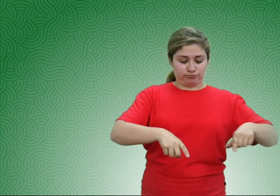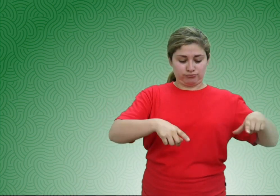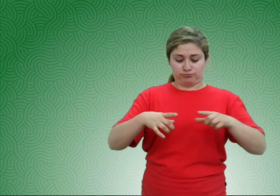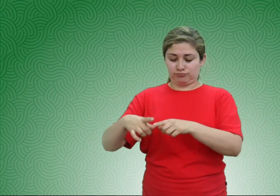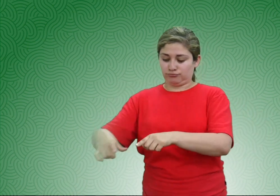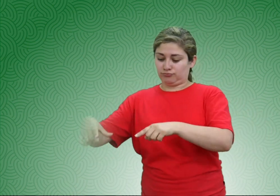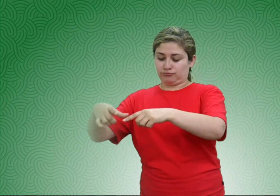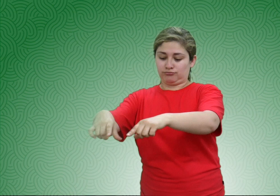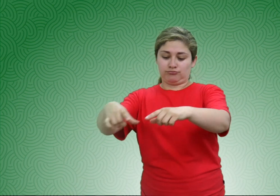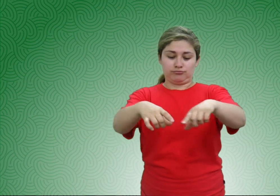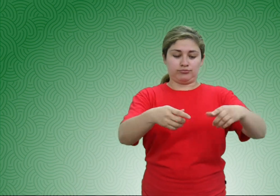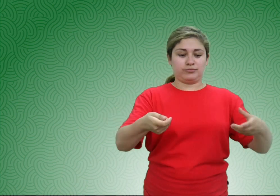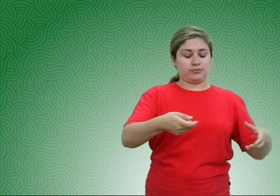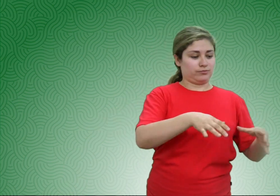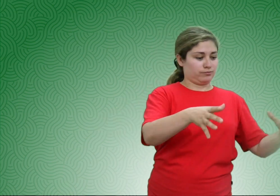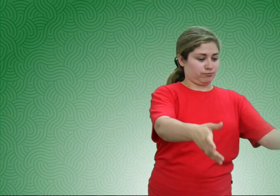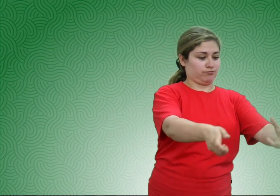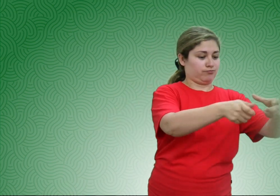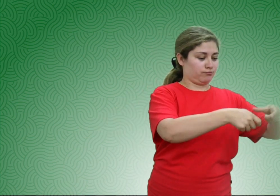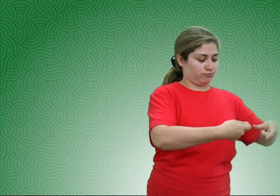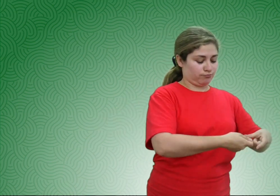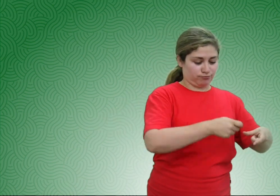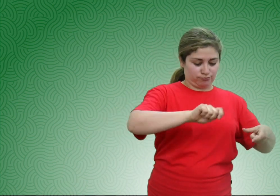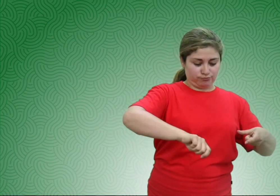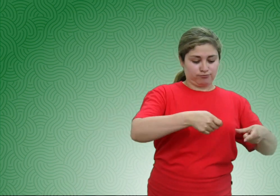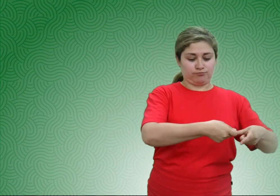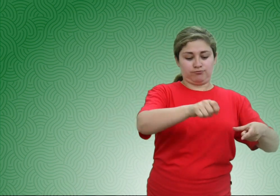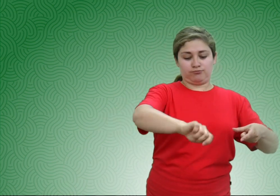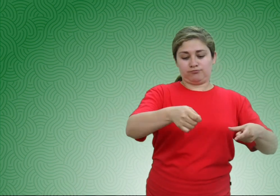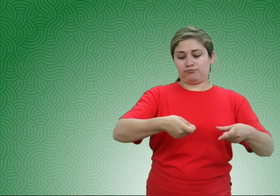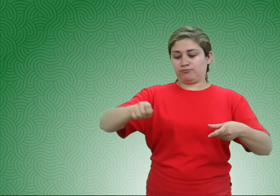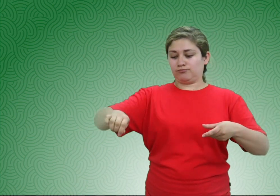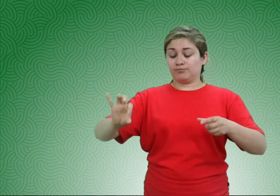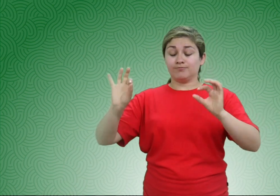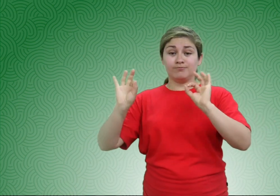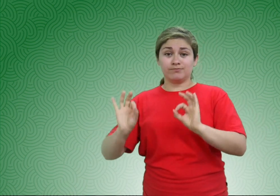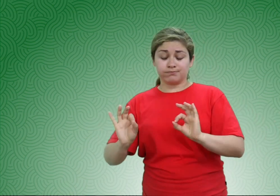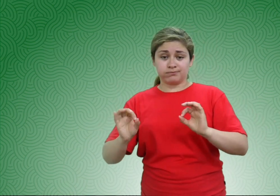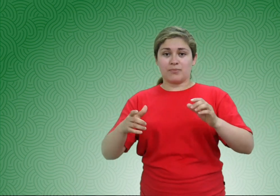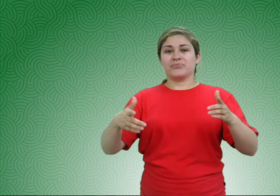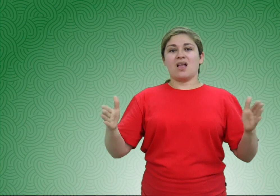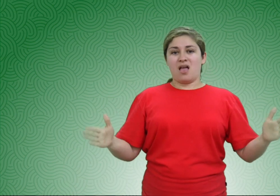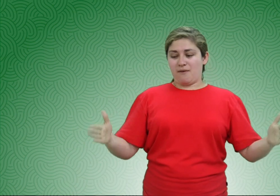lo vamos a disponer en las hojas abiertas de las chalas. Tomamos el relleno y se lo ponemos en el